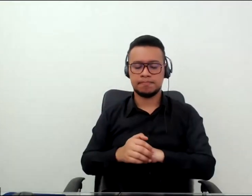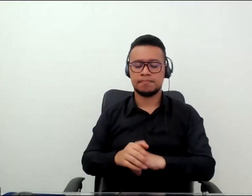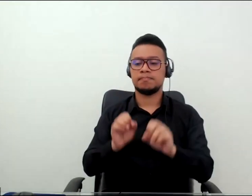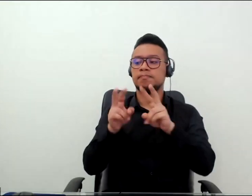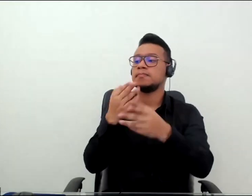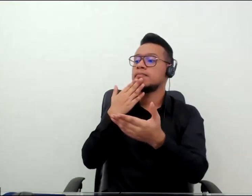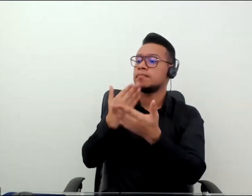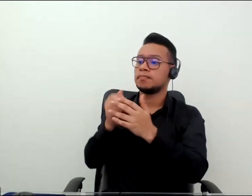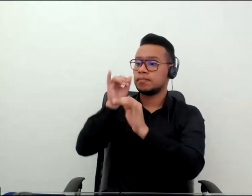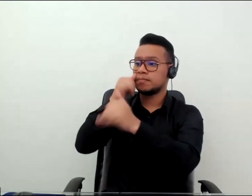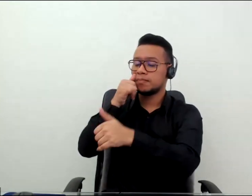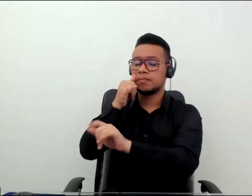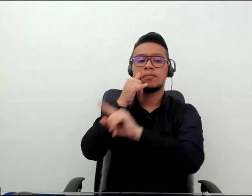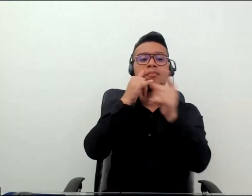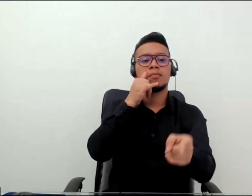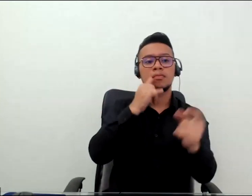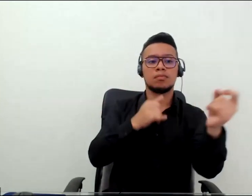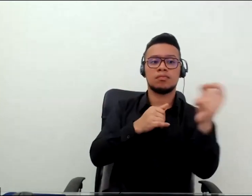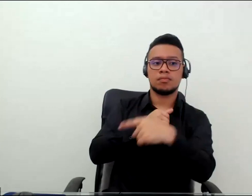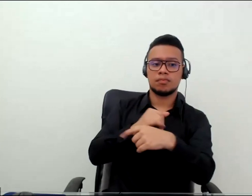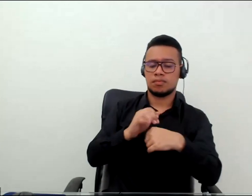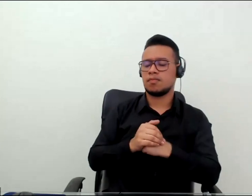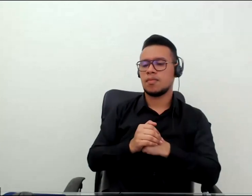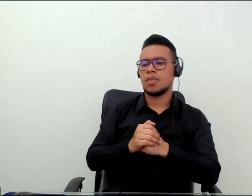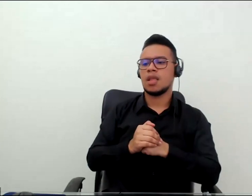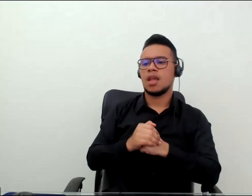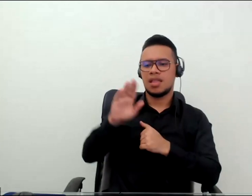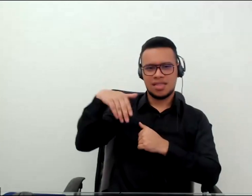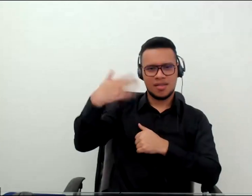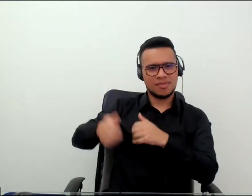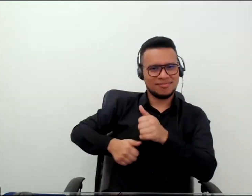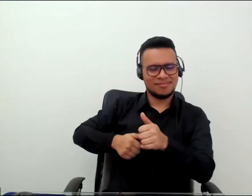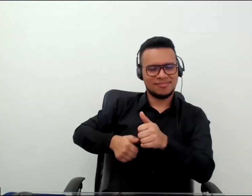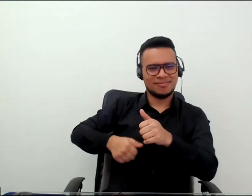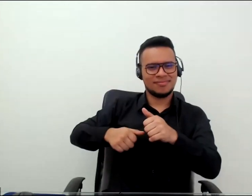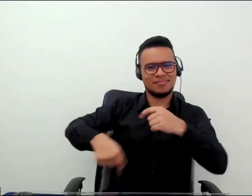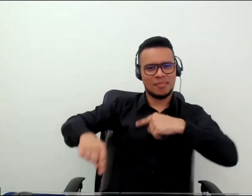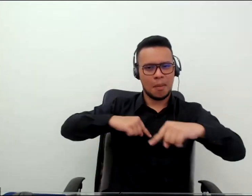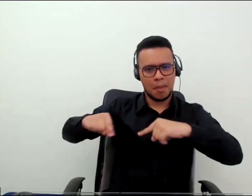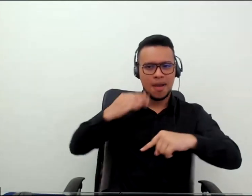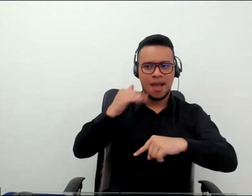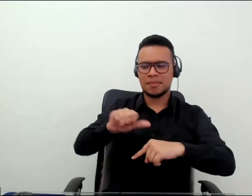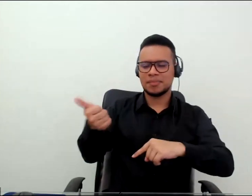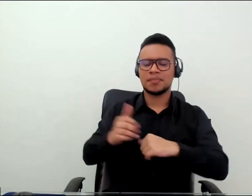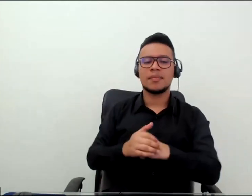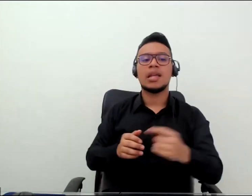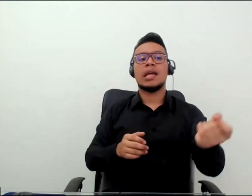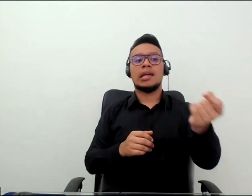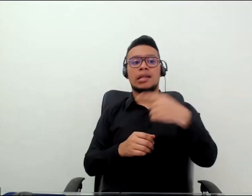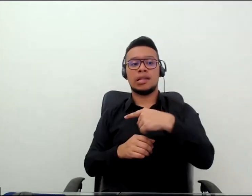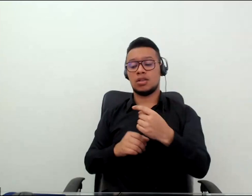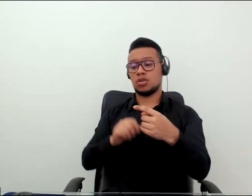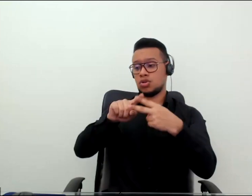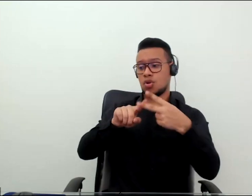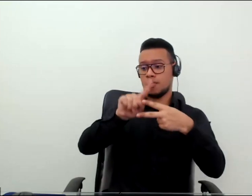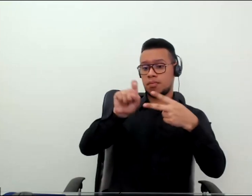Julieth y enseguida continua moderando Sandra Milena dos preguntas en una tipo convoangie Juliette